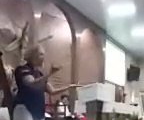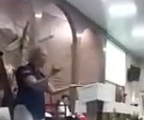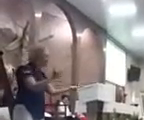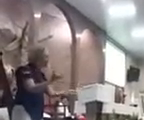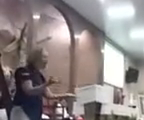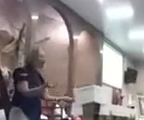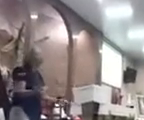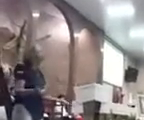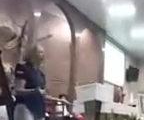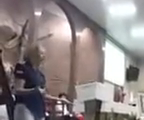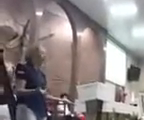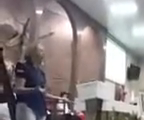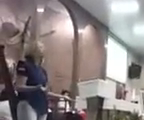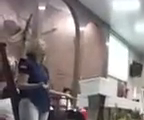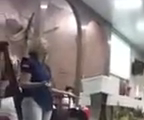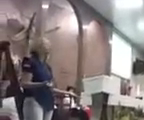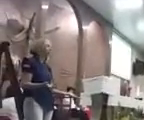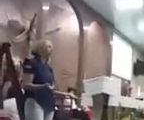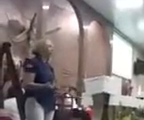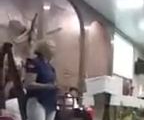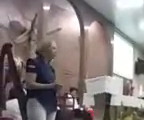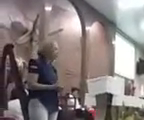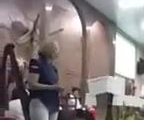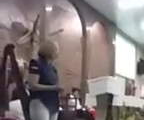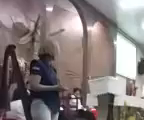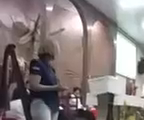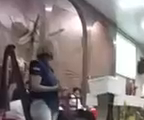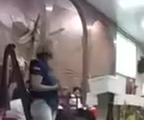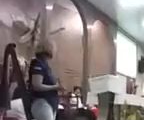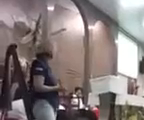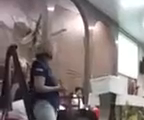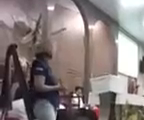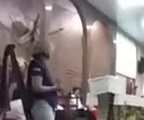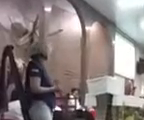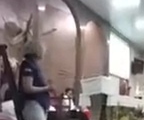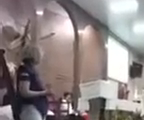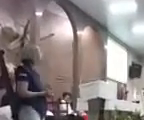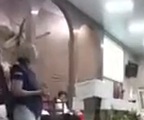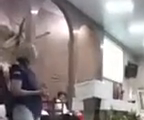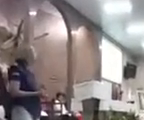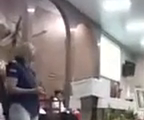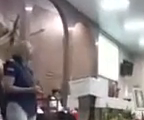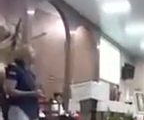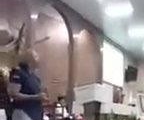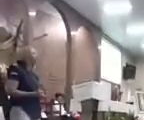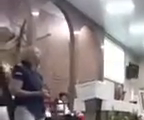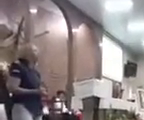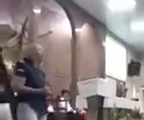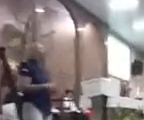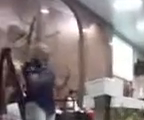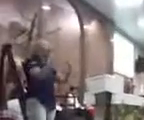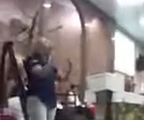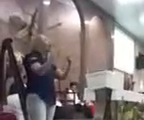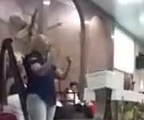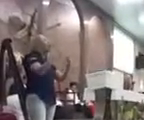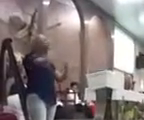1% da Assembleia. 1%. Os outros, o que estão